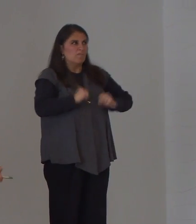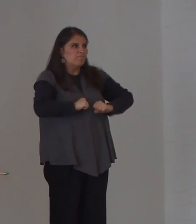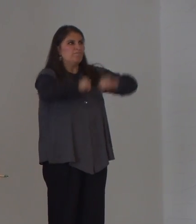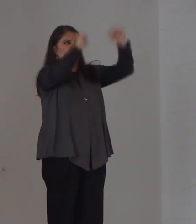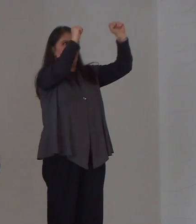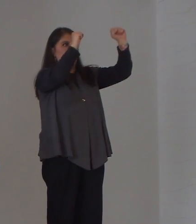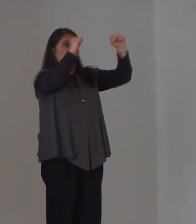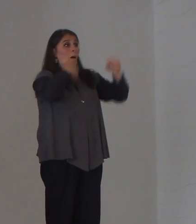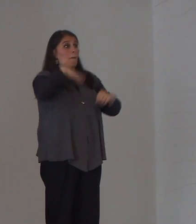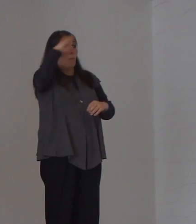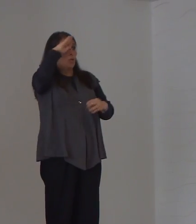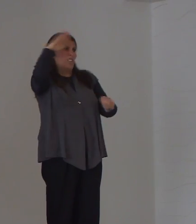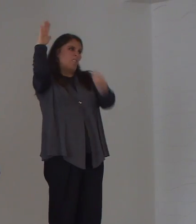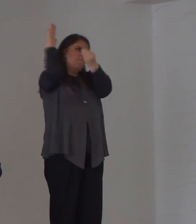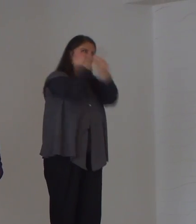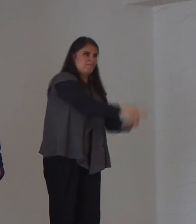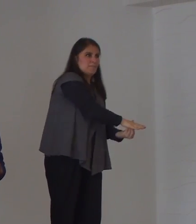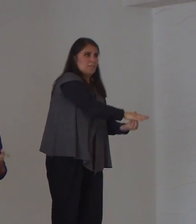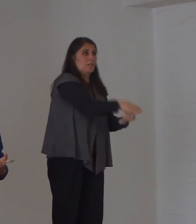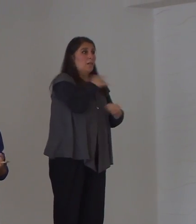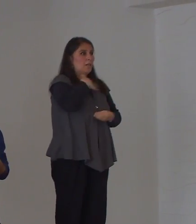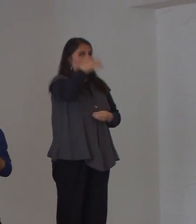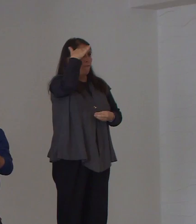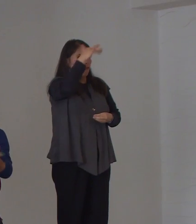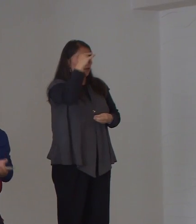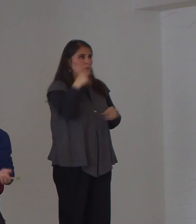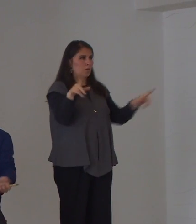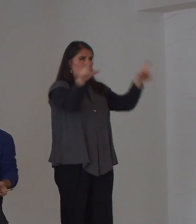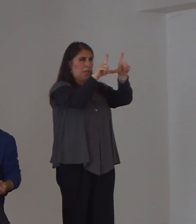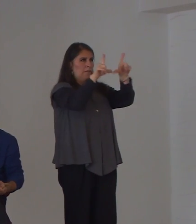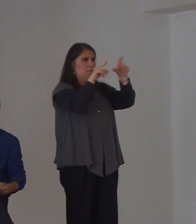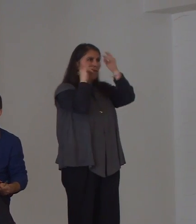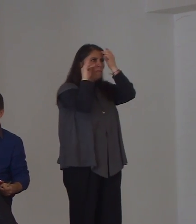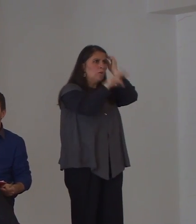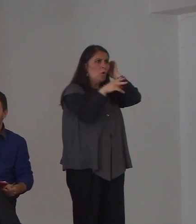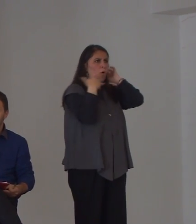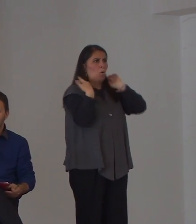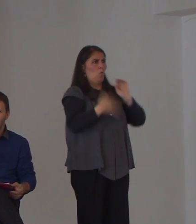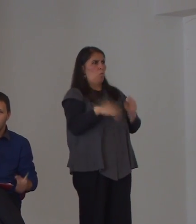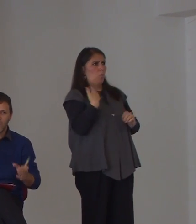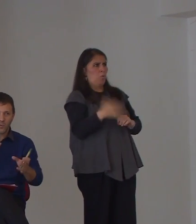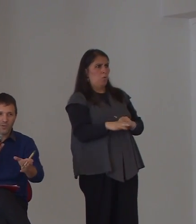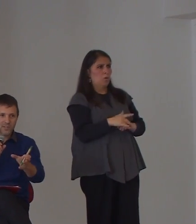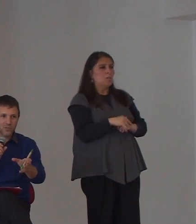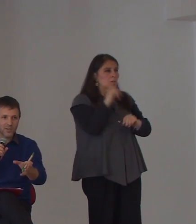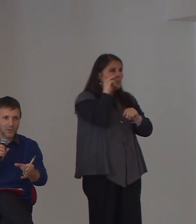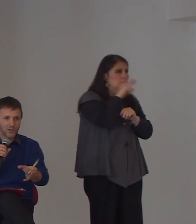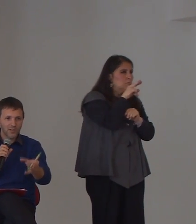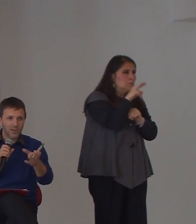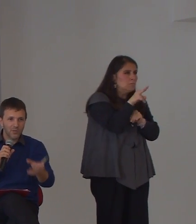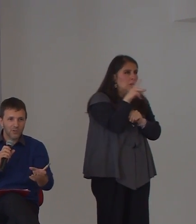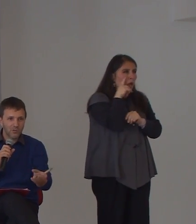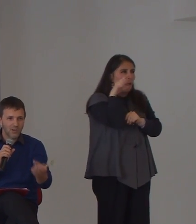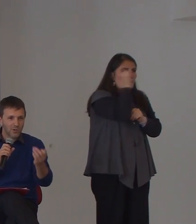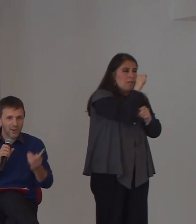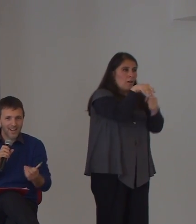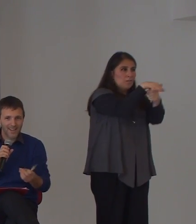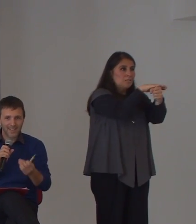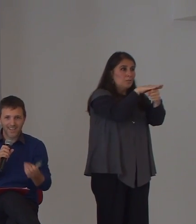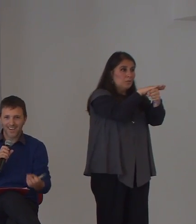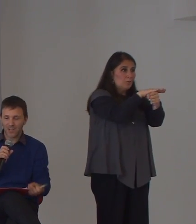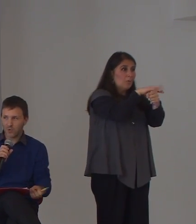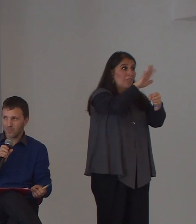ambiente tan reprimido por la policía, este filósofo lo vio con la televisión, con la filmación, y observó una situación que en uno de sus